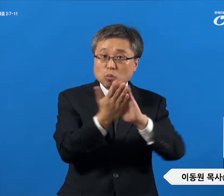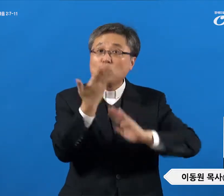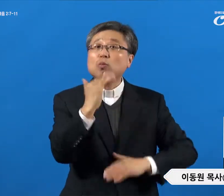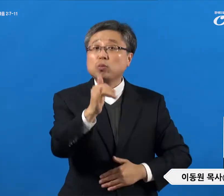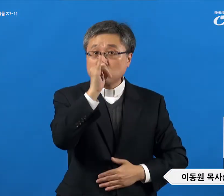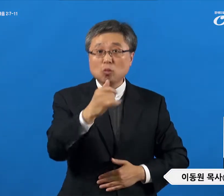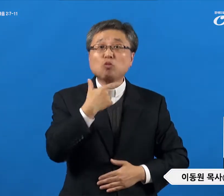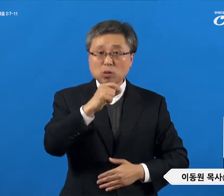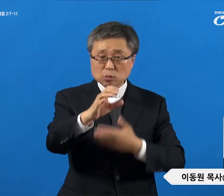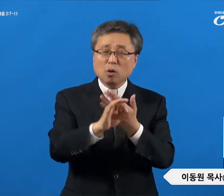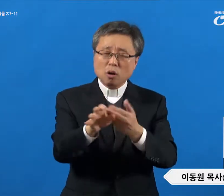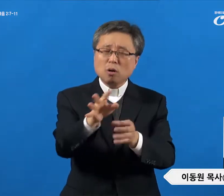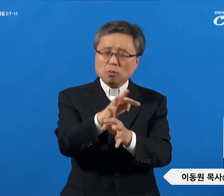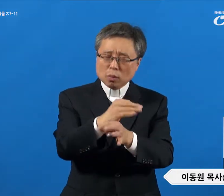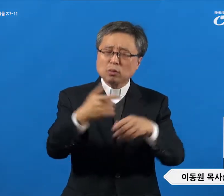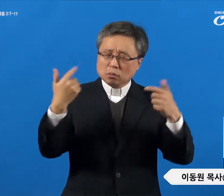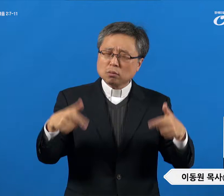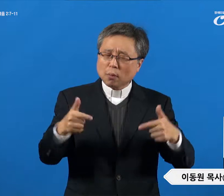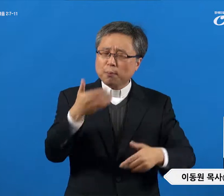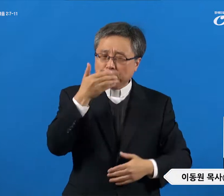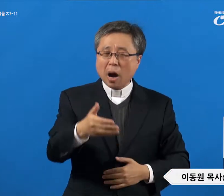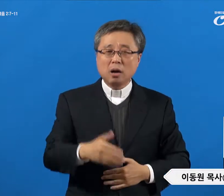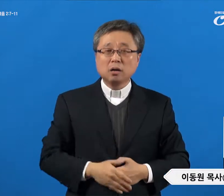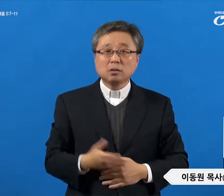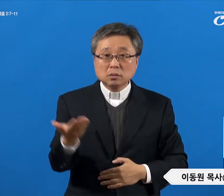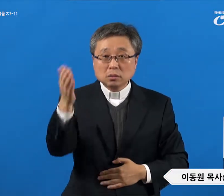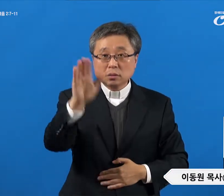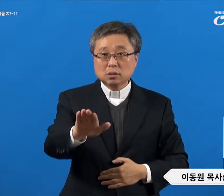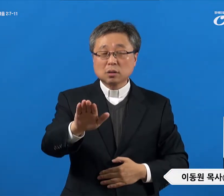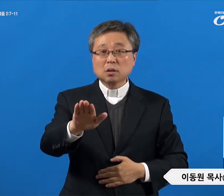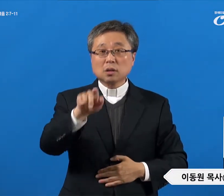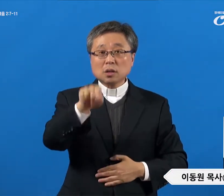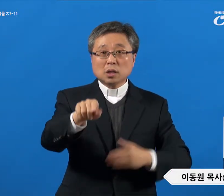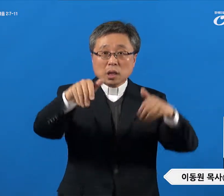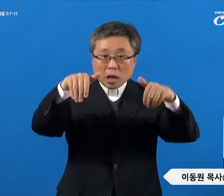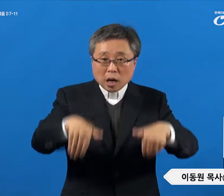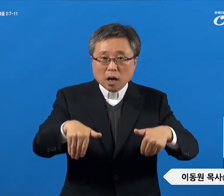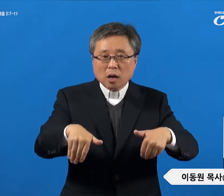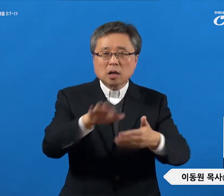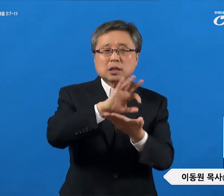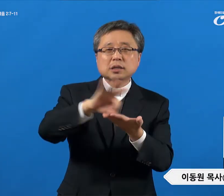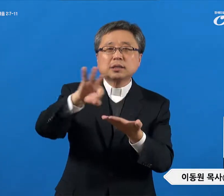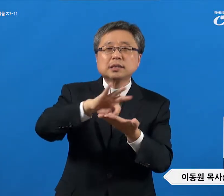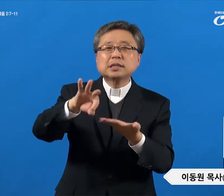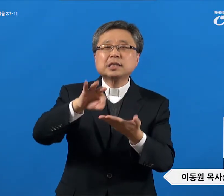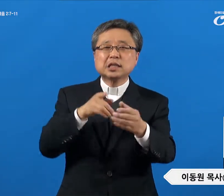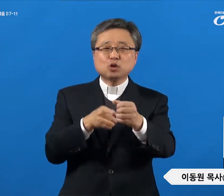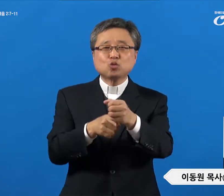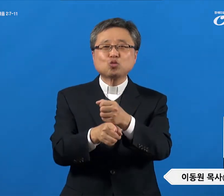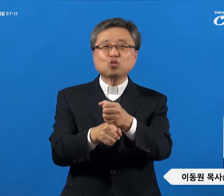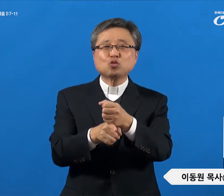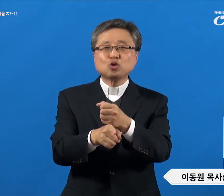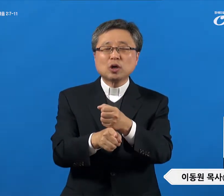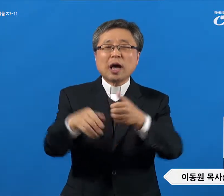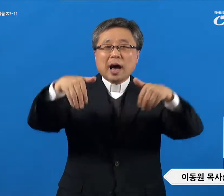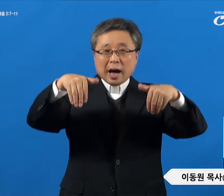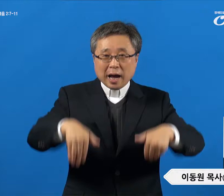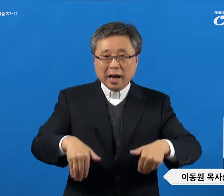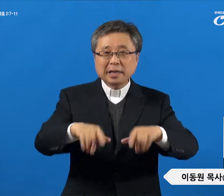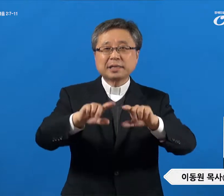얼마든지 그렇게 할 수가 있어요. 그런데 이 하인들을 쓰신 이유, 그것은 하인들이